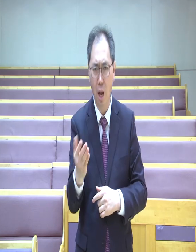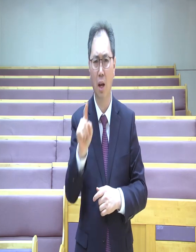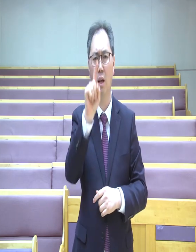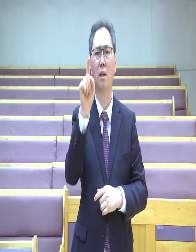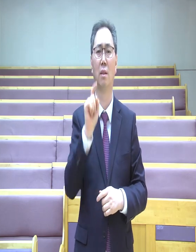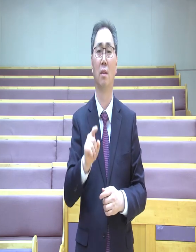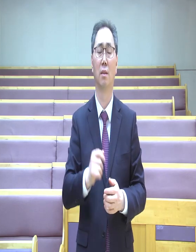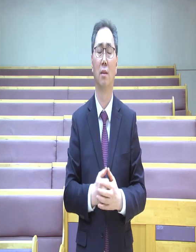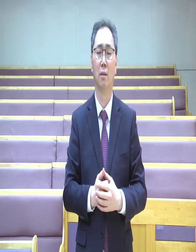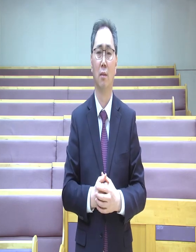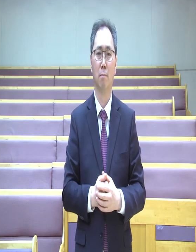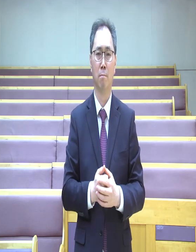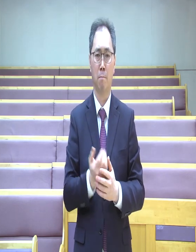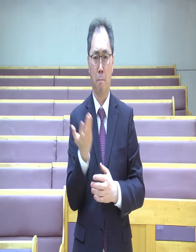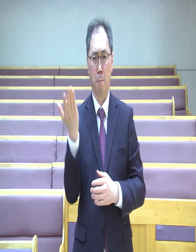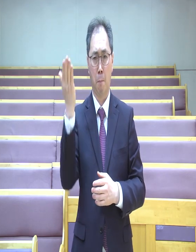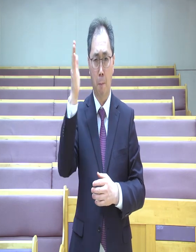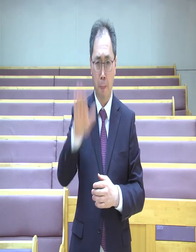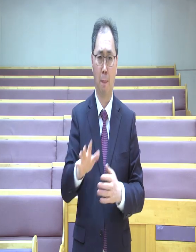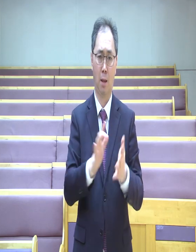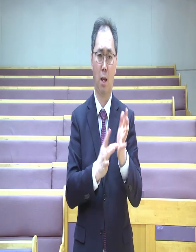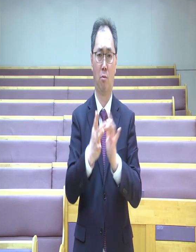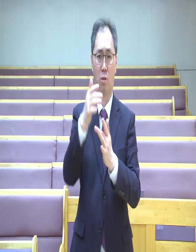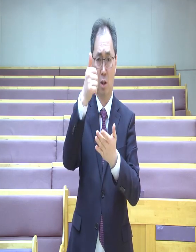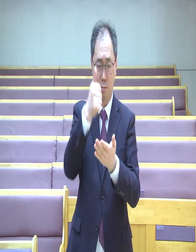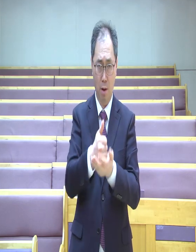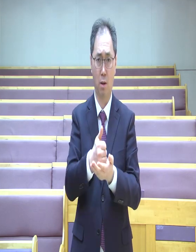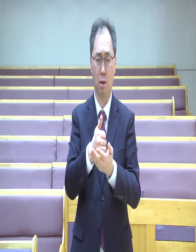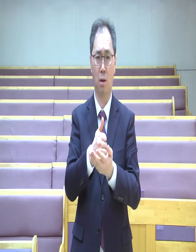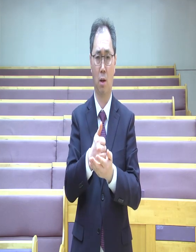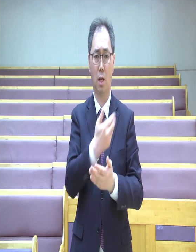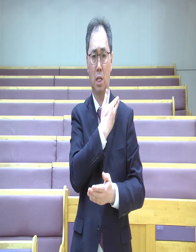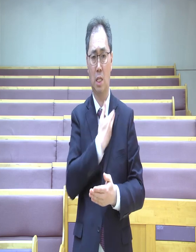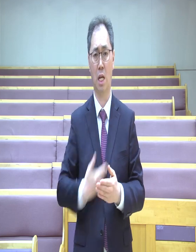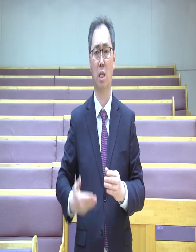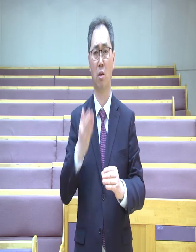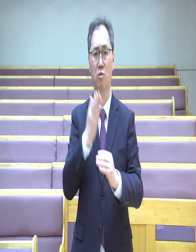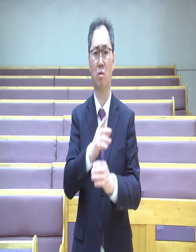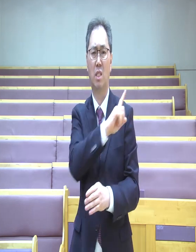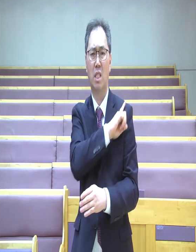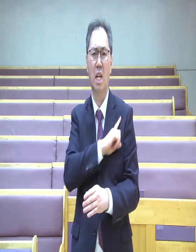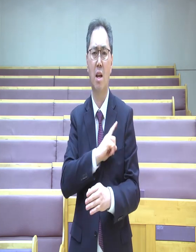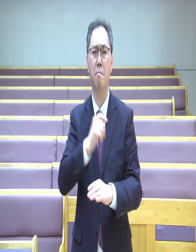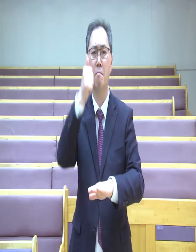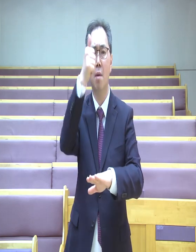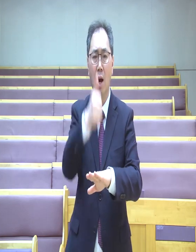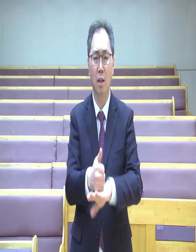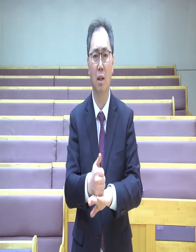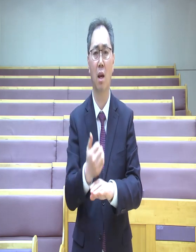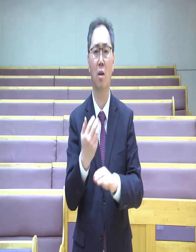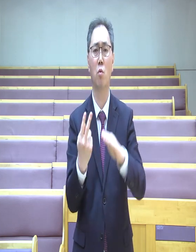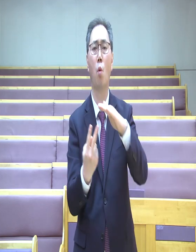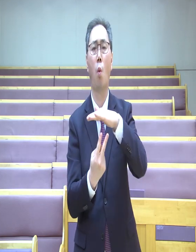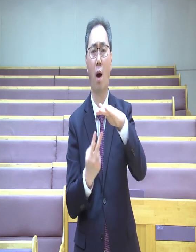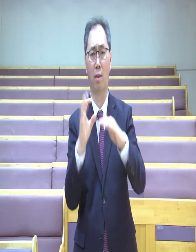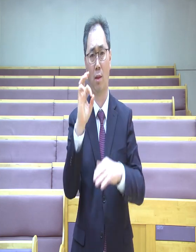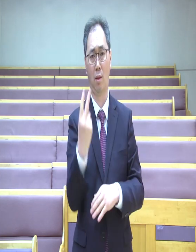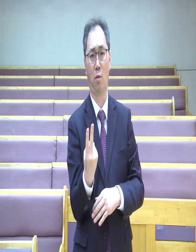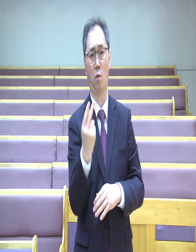하지만 예수님의 제자 중 제일 어린 요한, 예수님께 특별한 사랑을